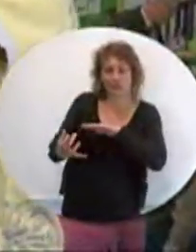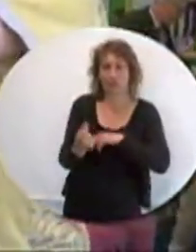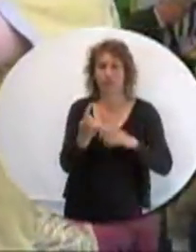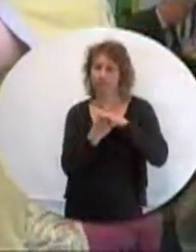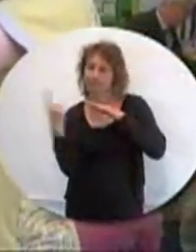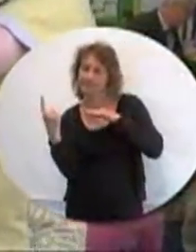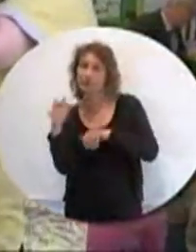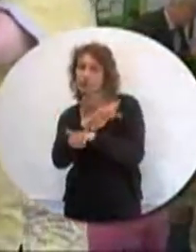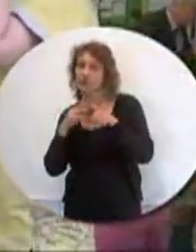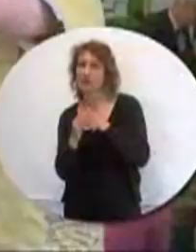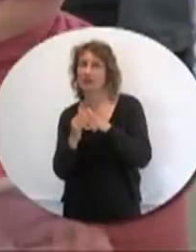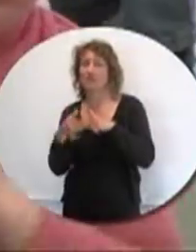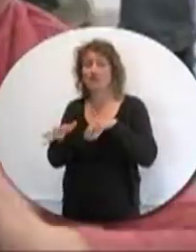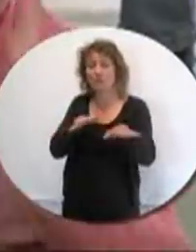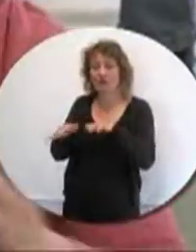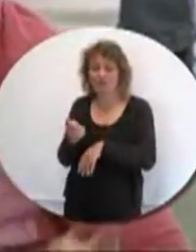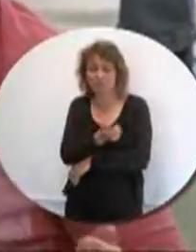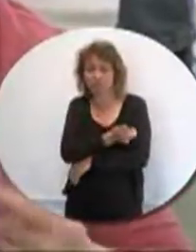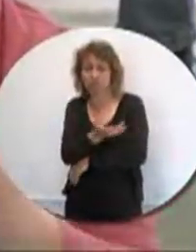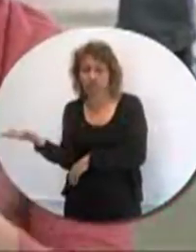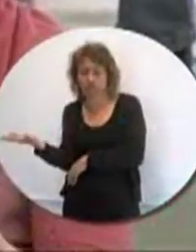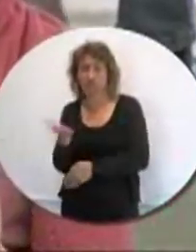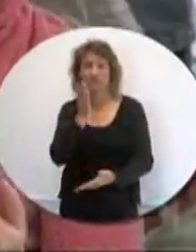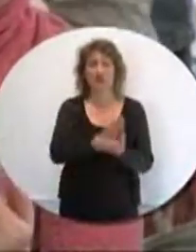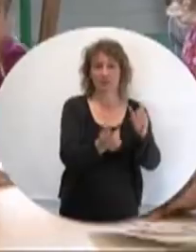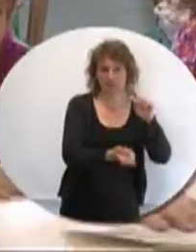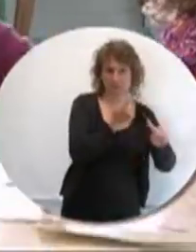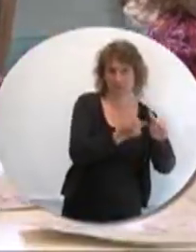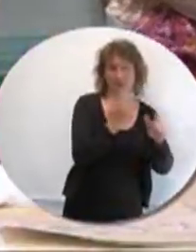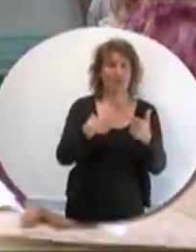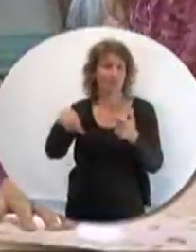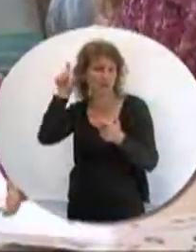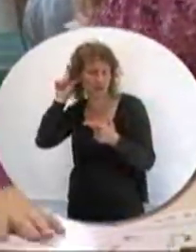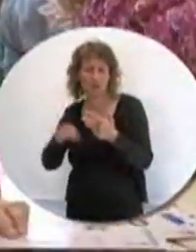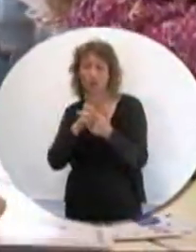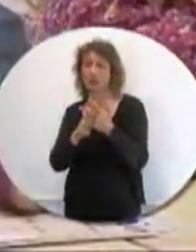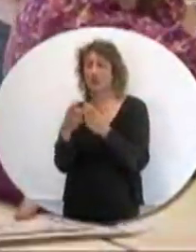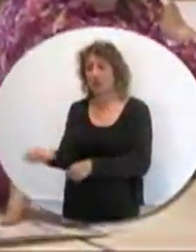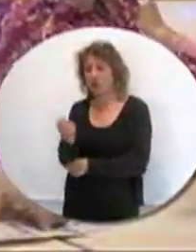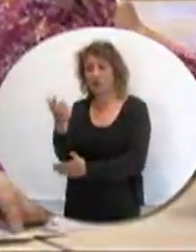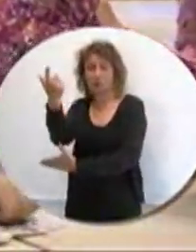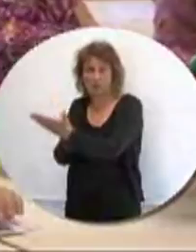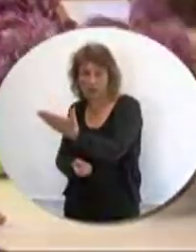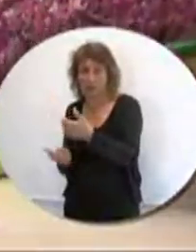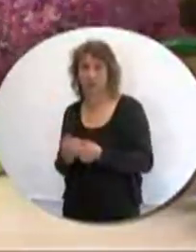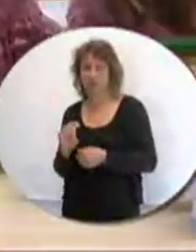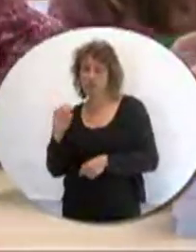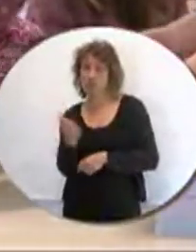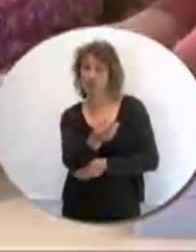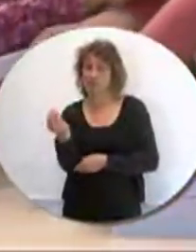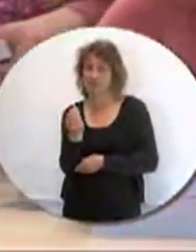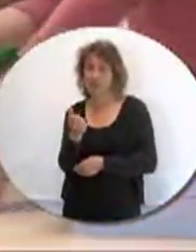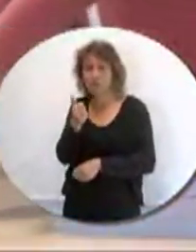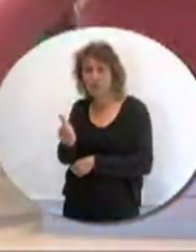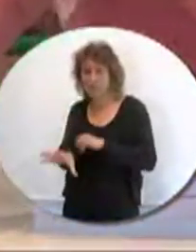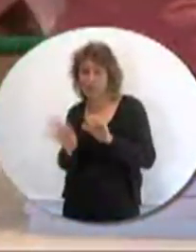les frustrations et l'isolement social, les moyens employés varient. Alors, classe spécialisée, appareillage auditif ou éducation bilingue,